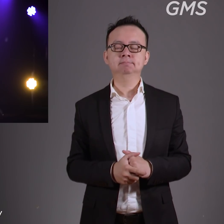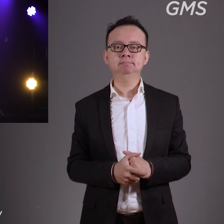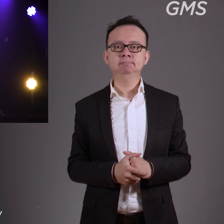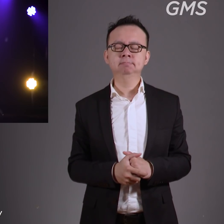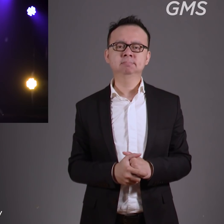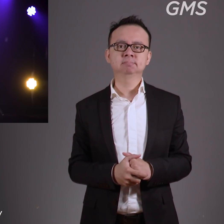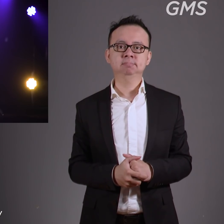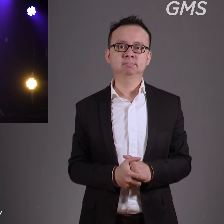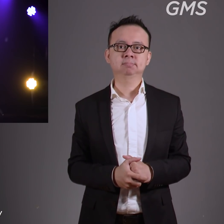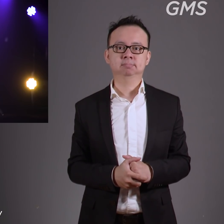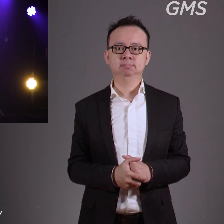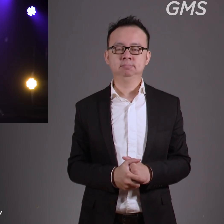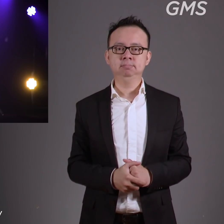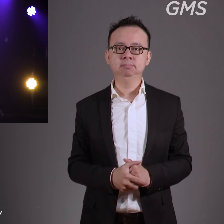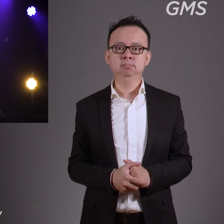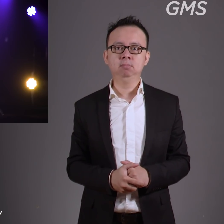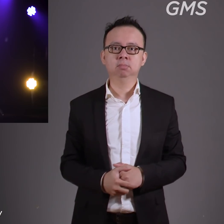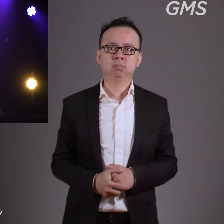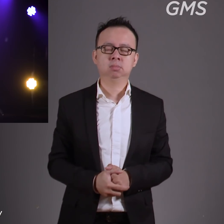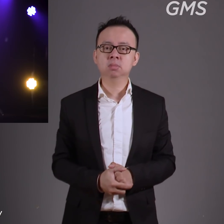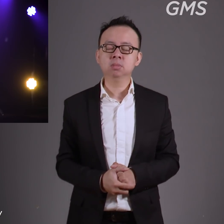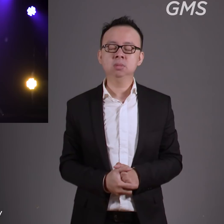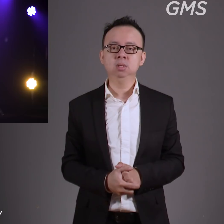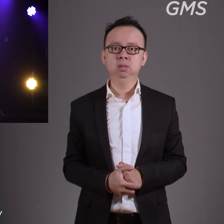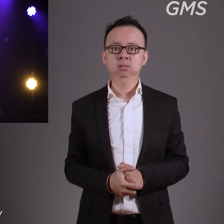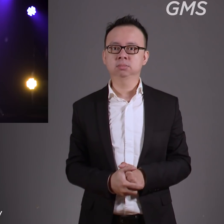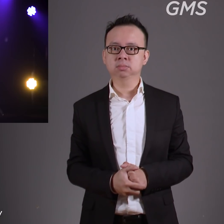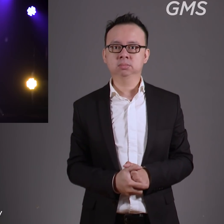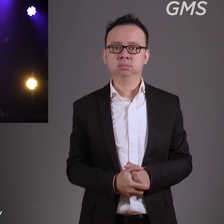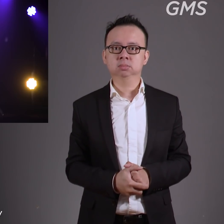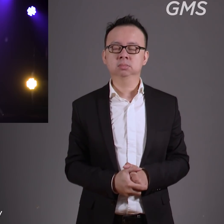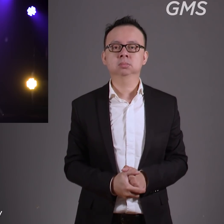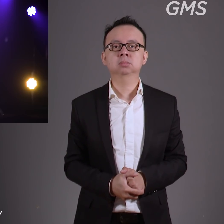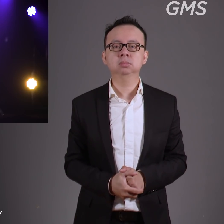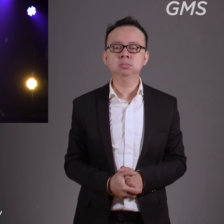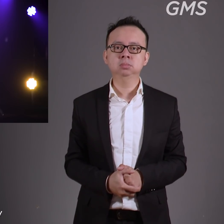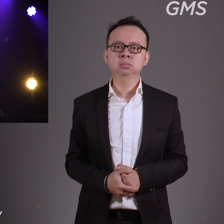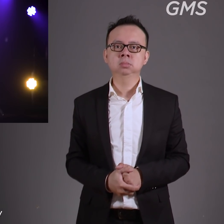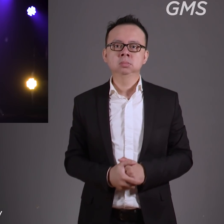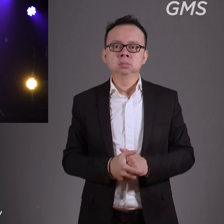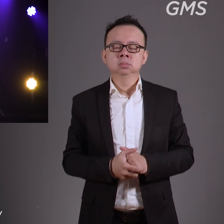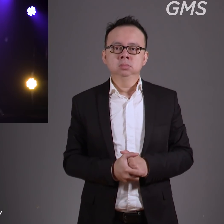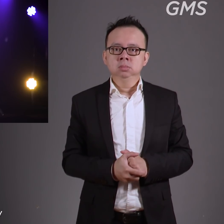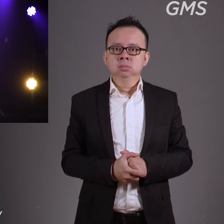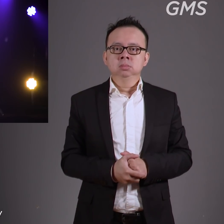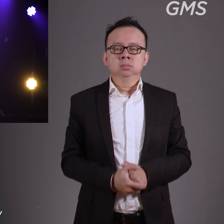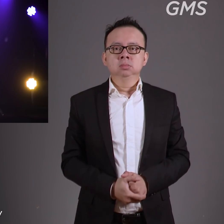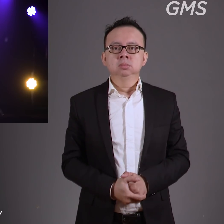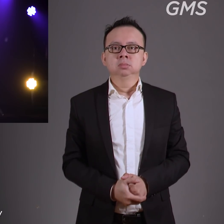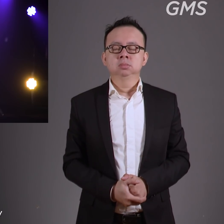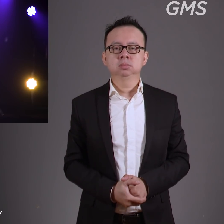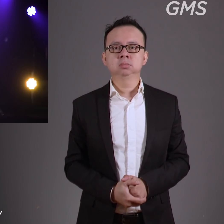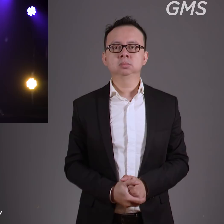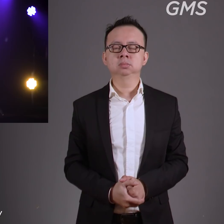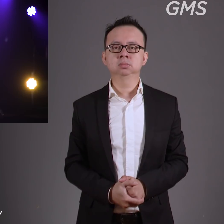Kalau dia tidak ada orang yang memberi dia kesempatan, kalau dia pegang kunci Daud, kalau dia bergaul dengan Allahnya, apa yang Tuhan buka,